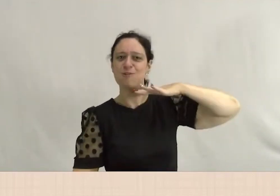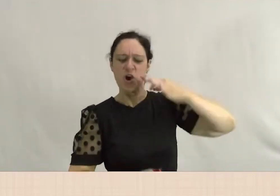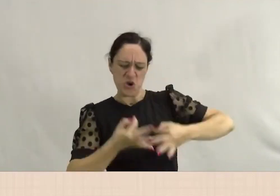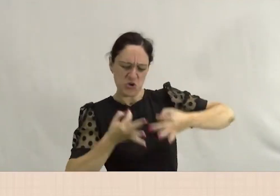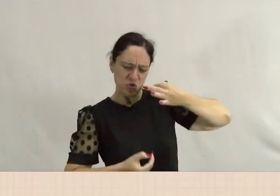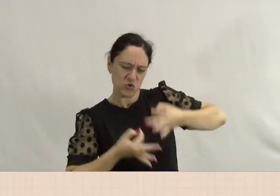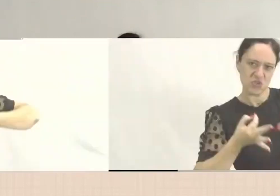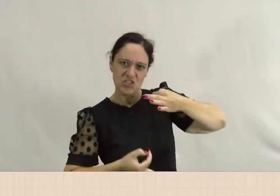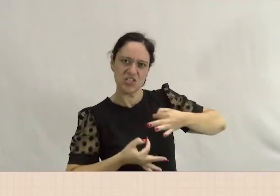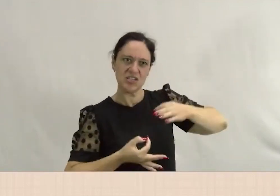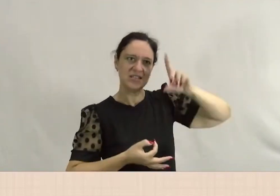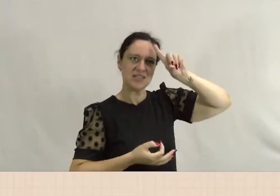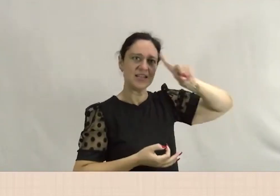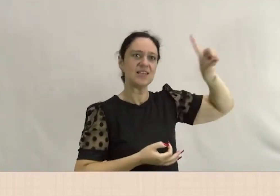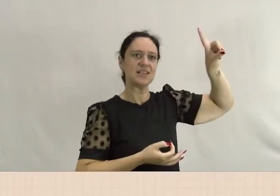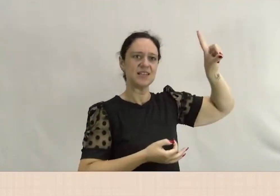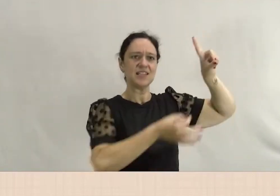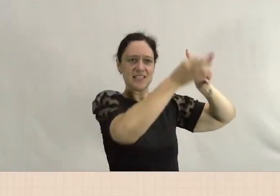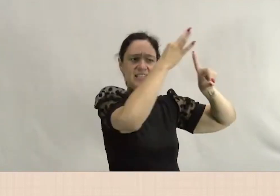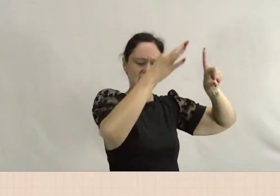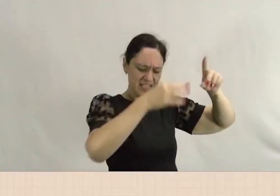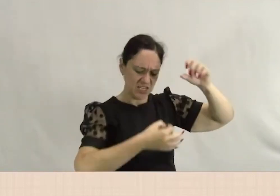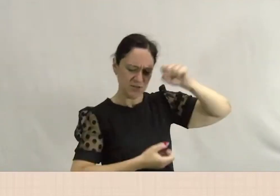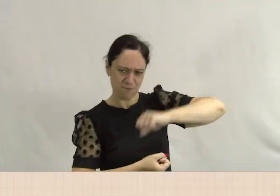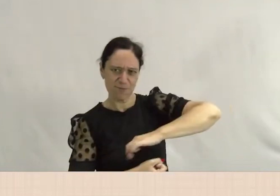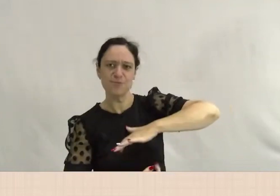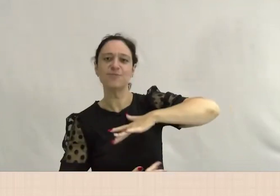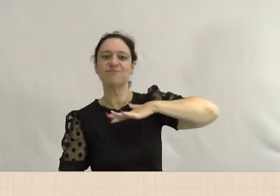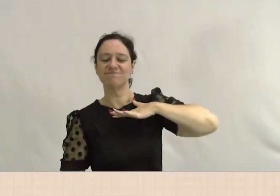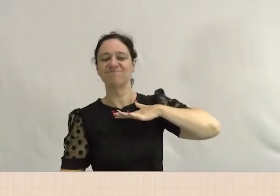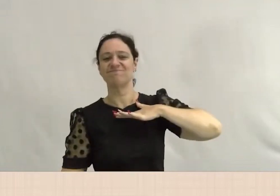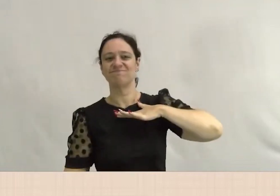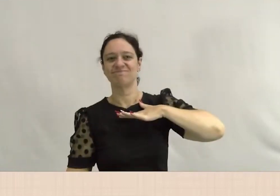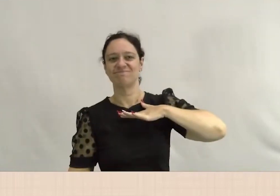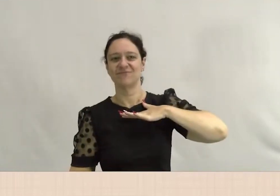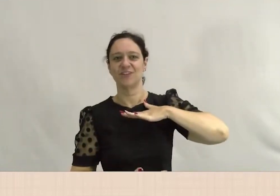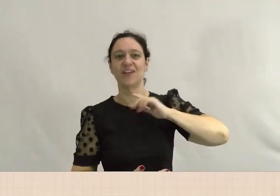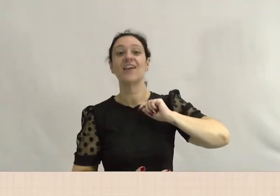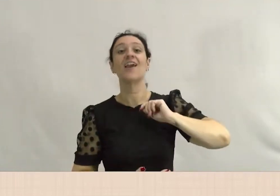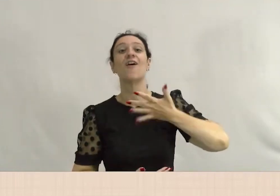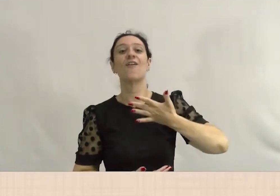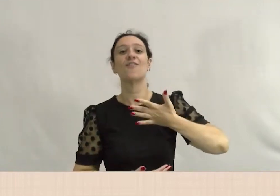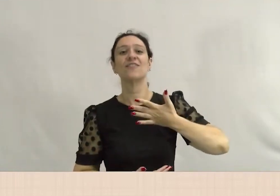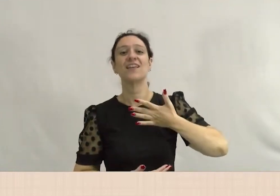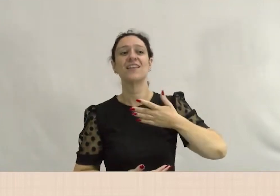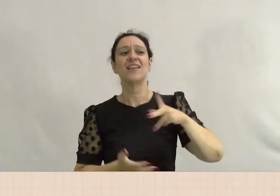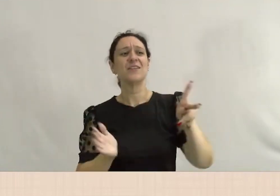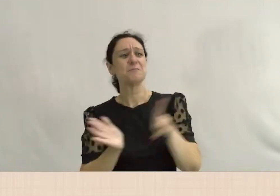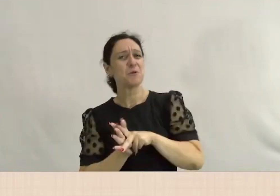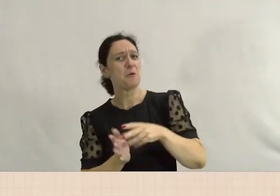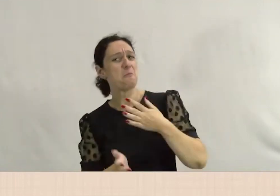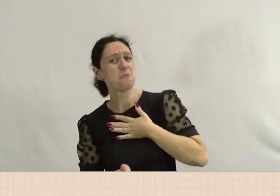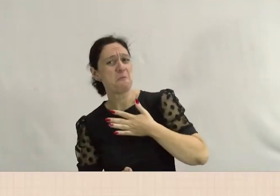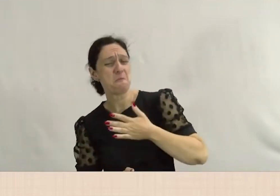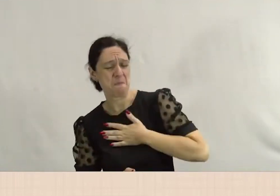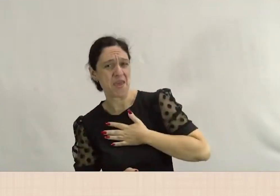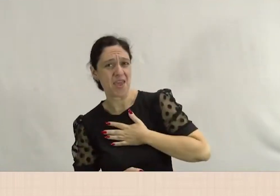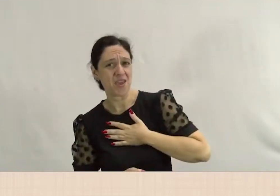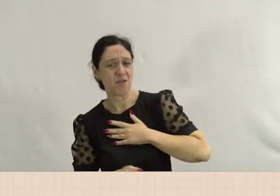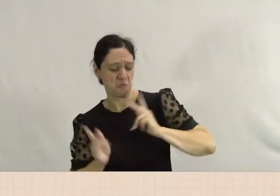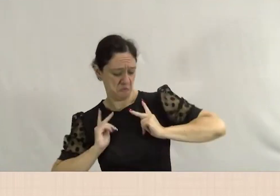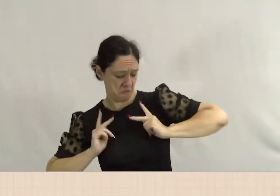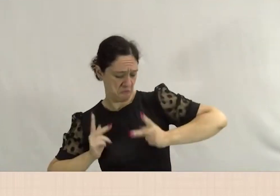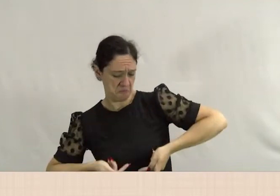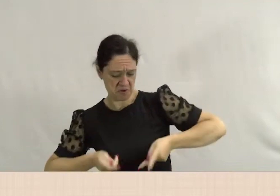da santidade de Deus, da própria glória de Deus. Irmãos, os elementos do velho homem estão saindo de